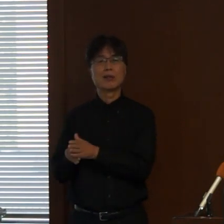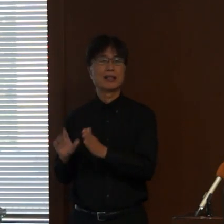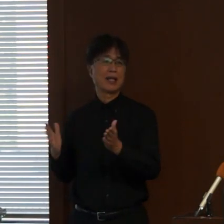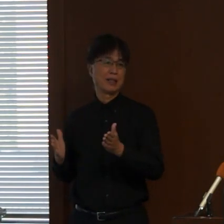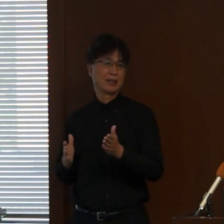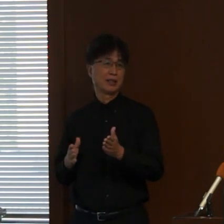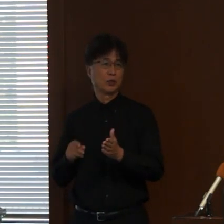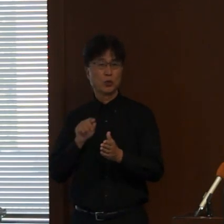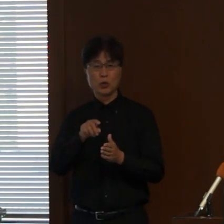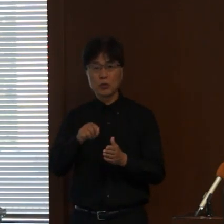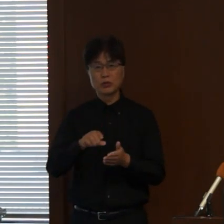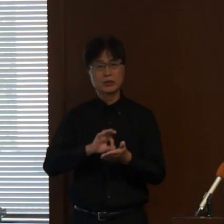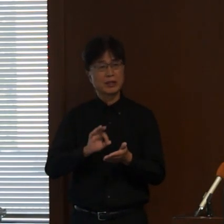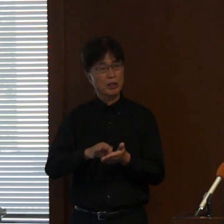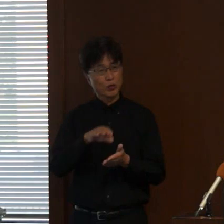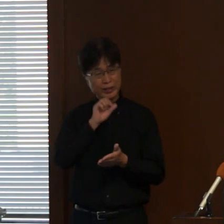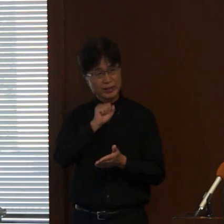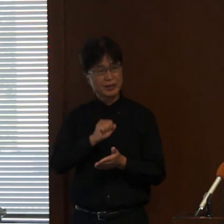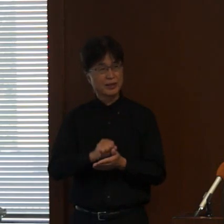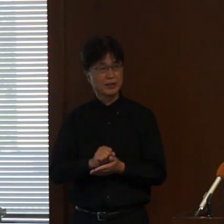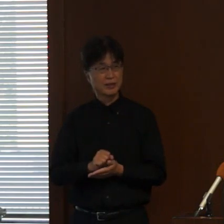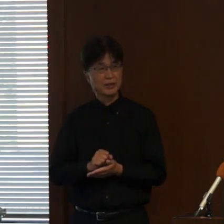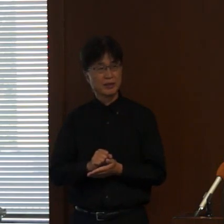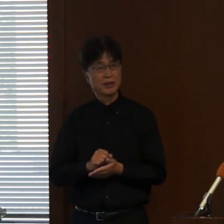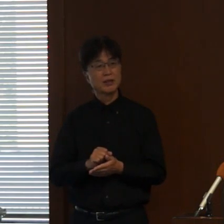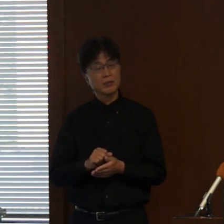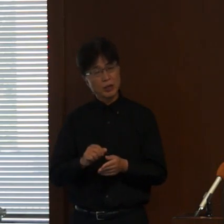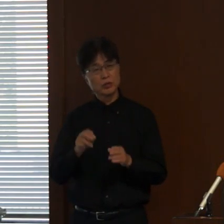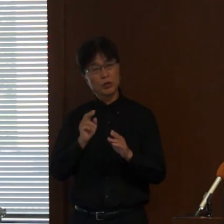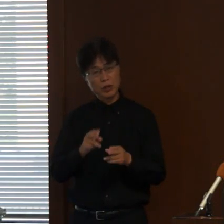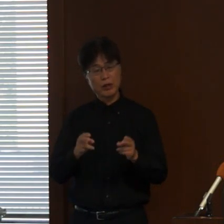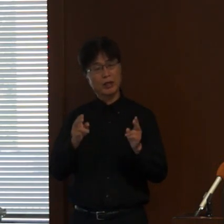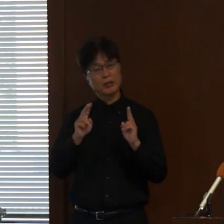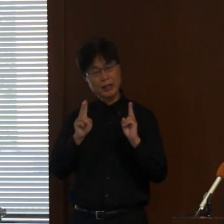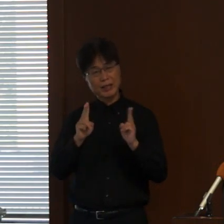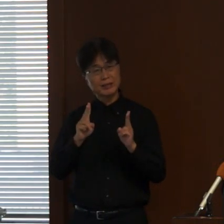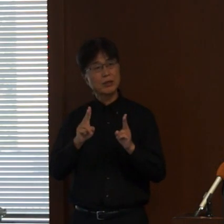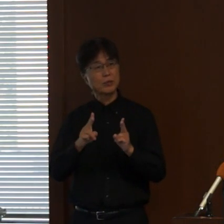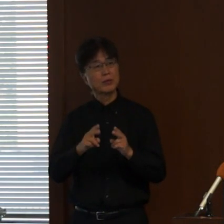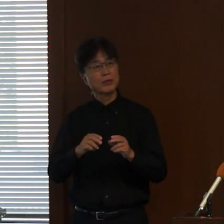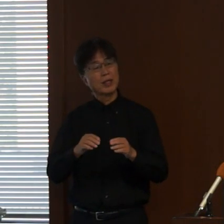てだけどなかなかできなかったような事業展開をしていただきたいなという思